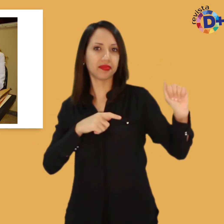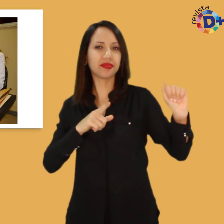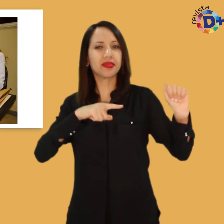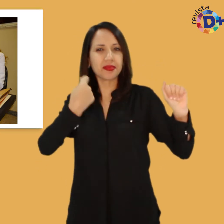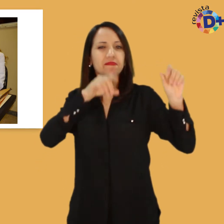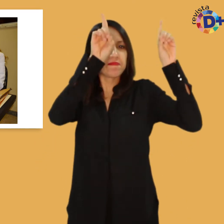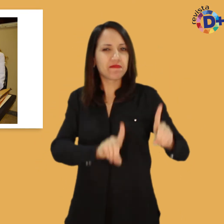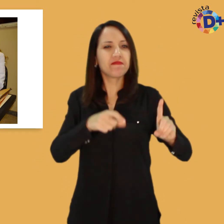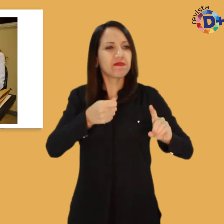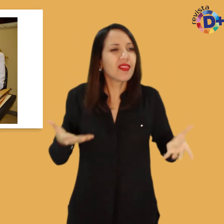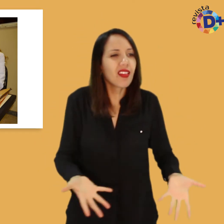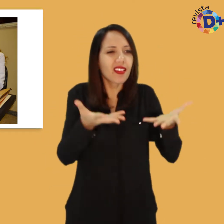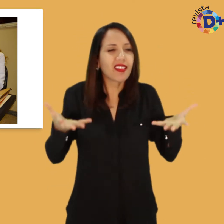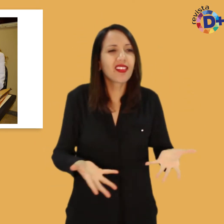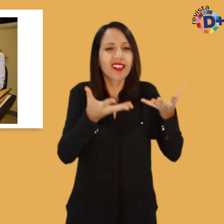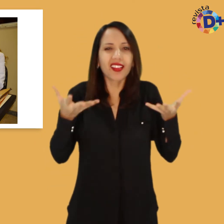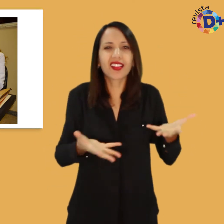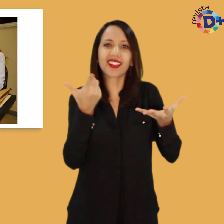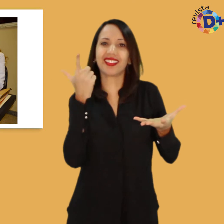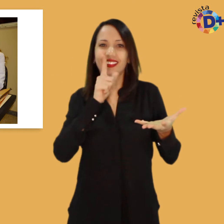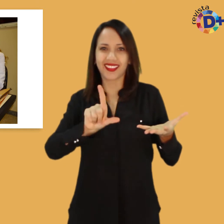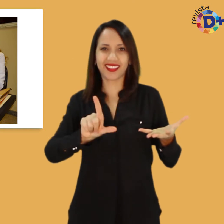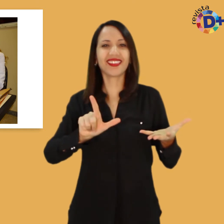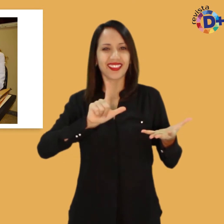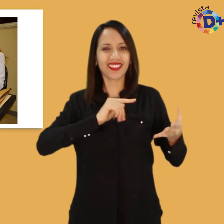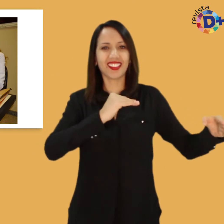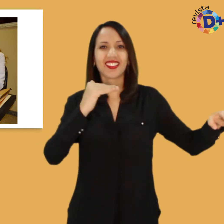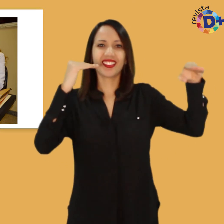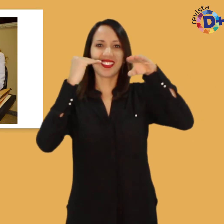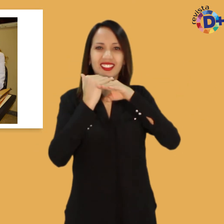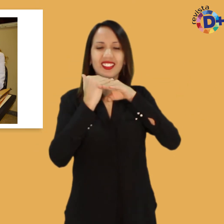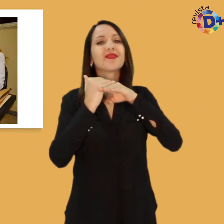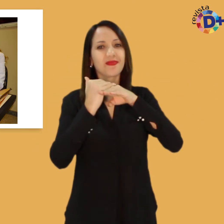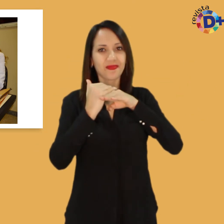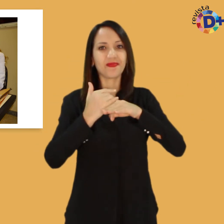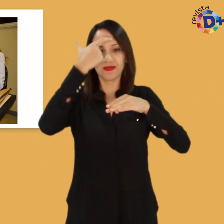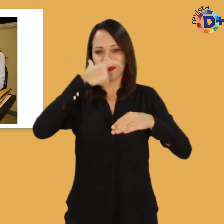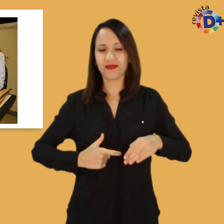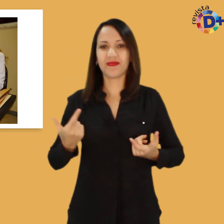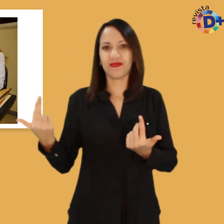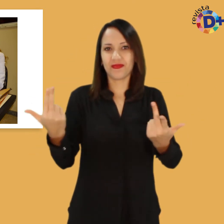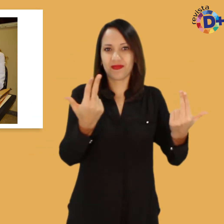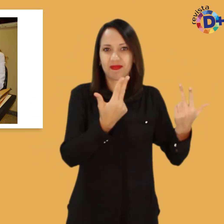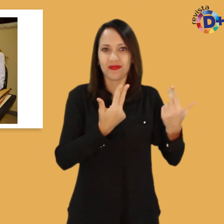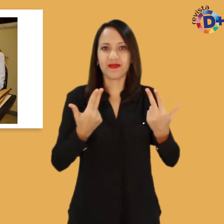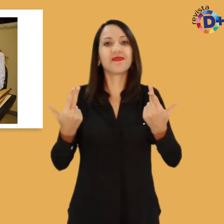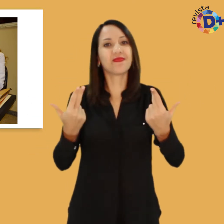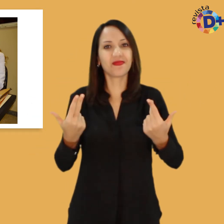da reabilitação para alcançar uma condição fisiológica semelhante à dos ouvintes.